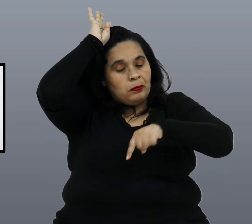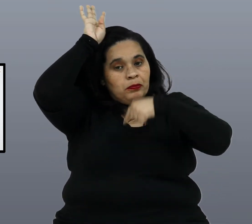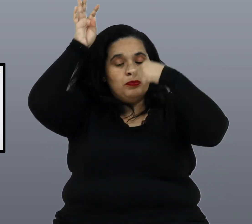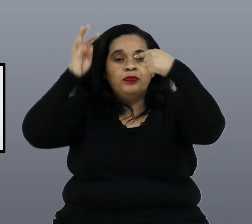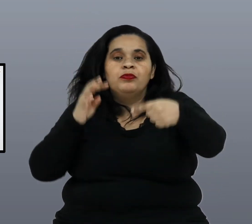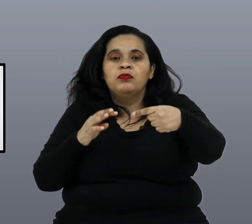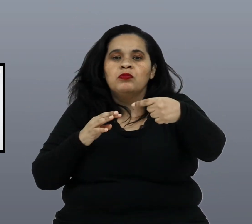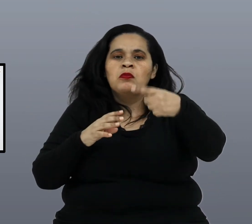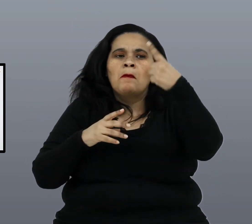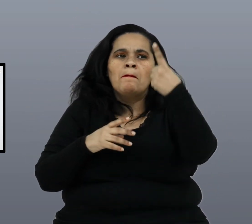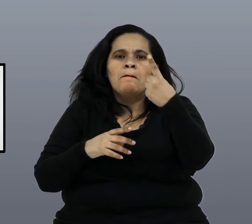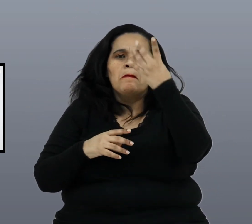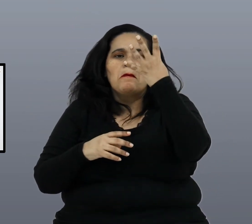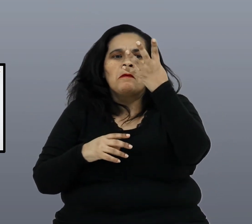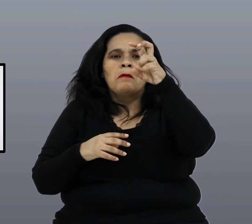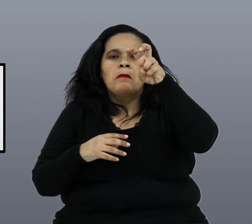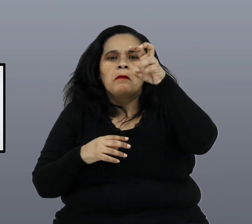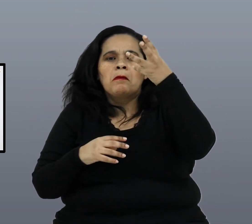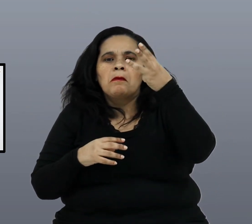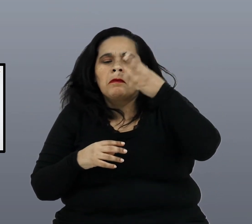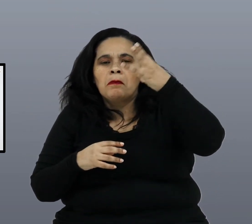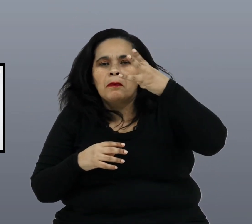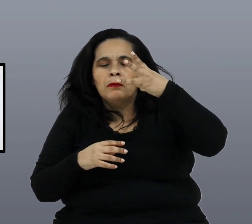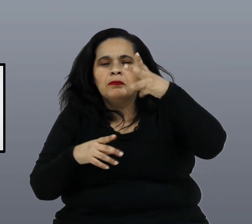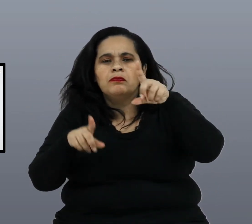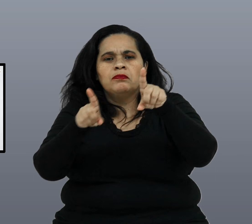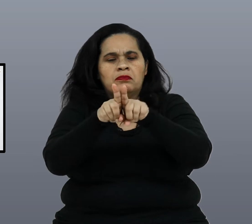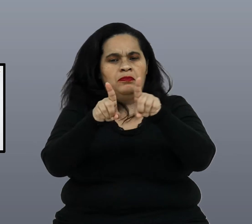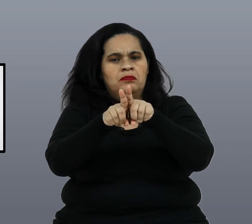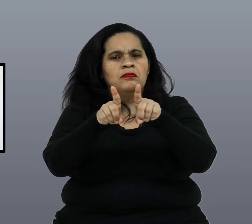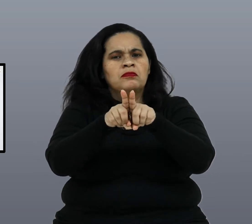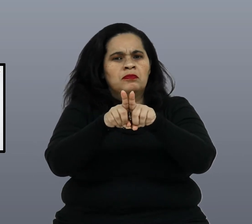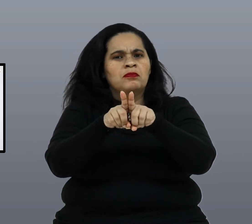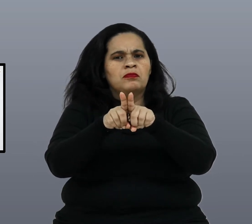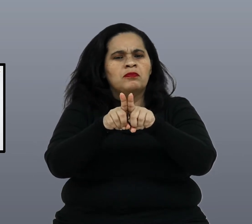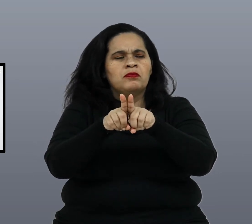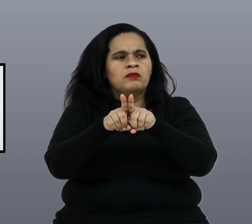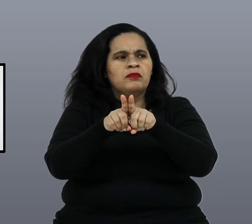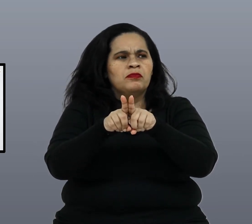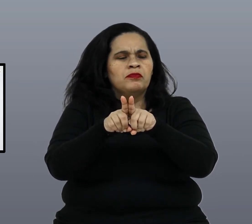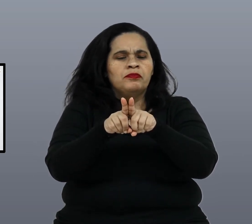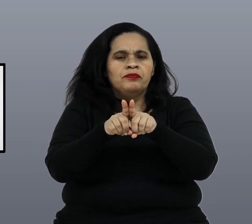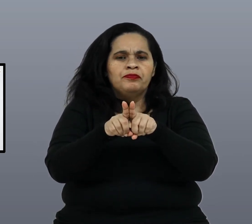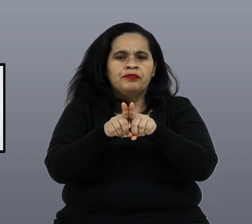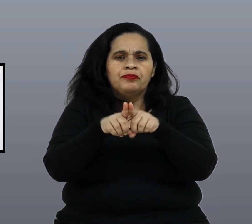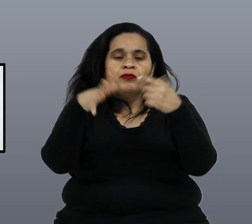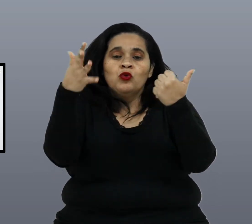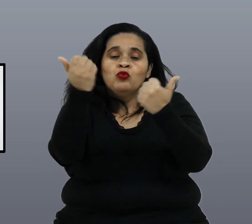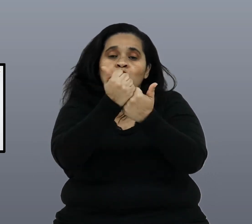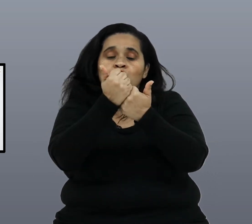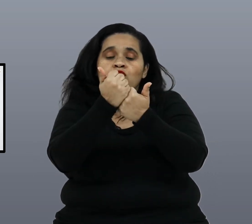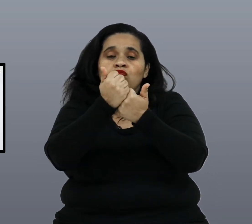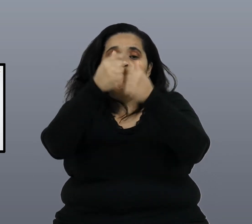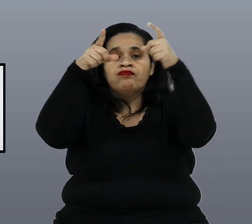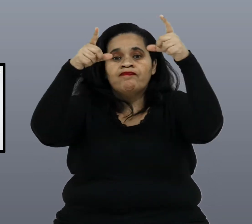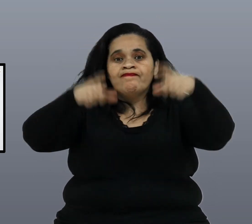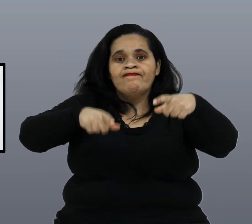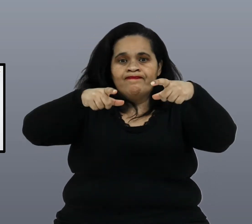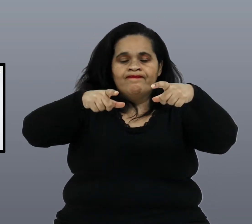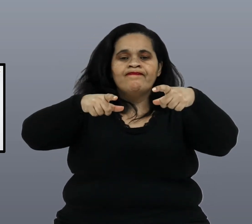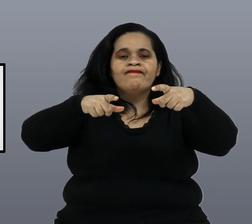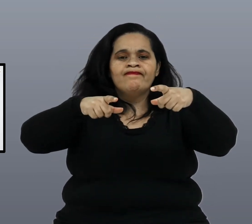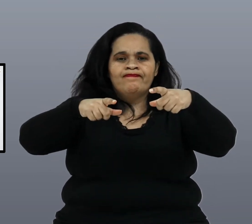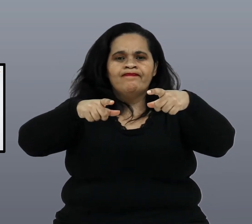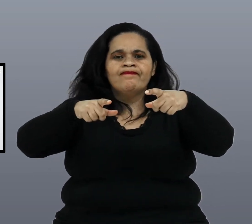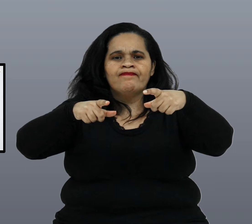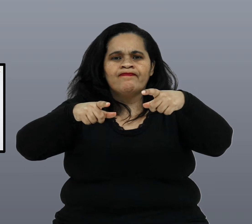em 1453, os turcos, eles ocupam a cidade de Constantinopla e o Império Romano no